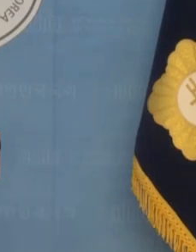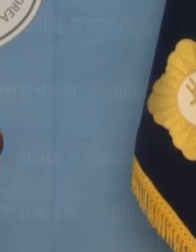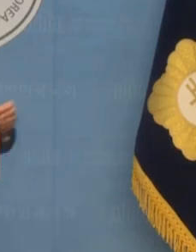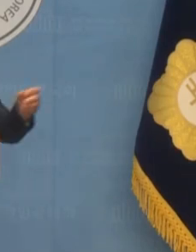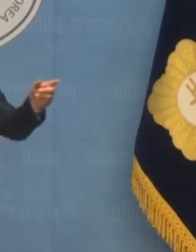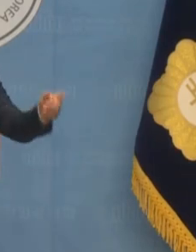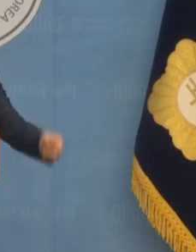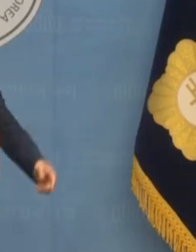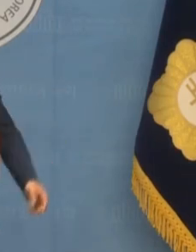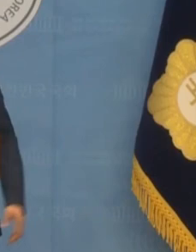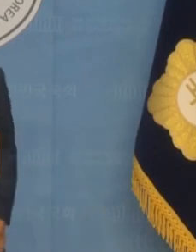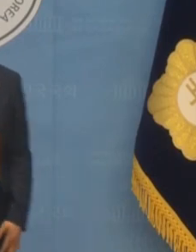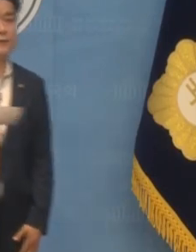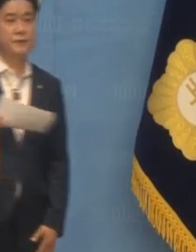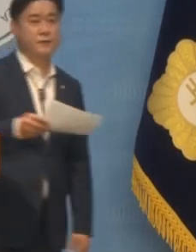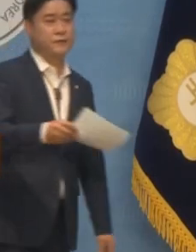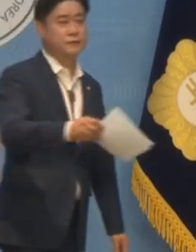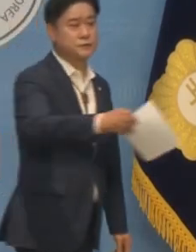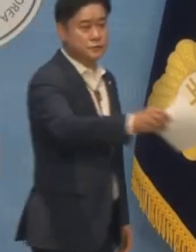나오시나?